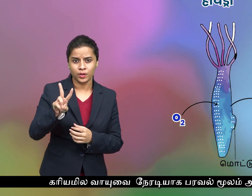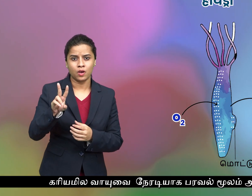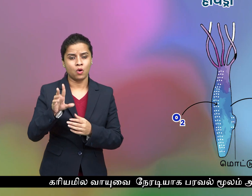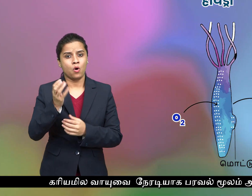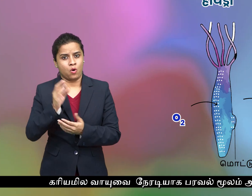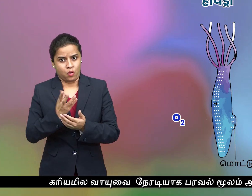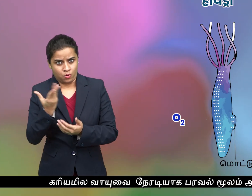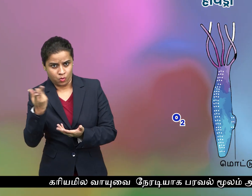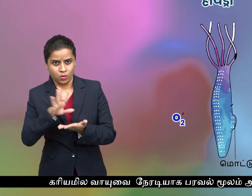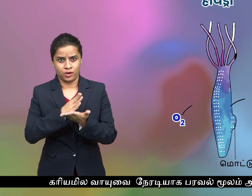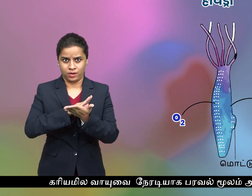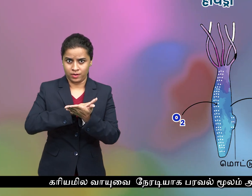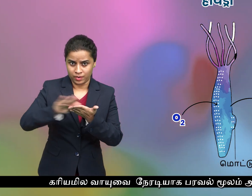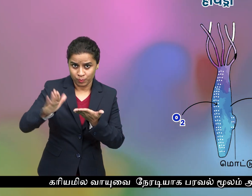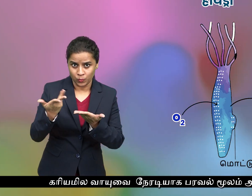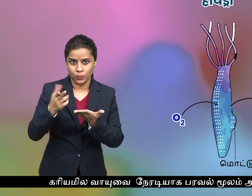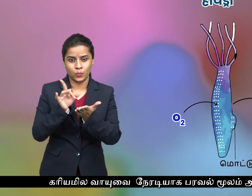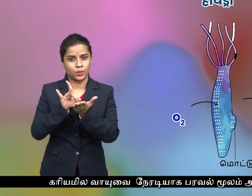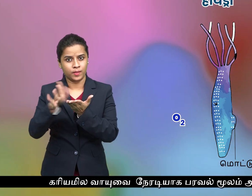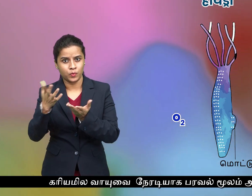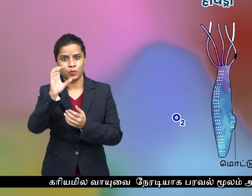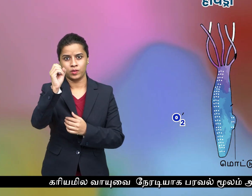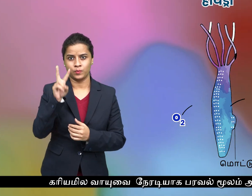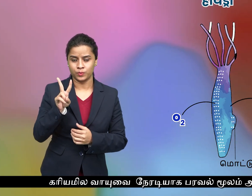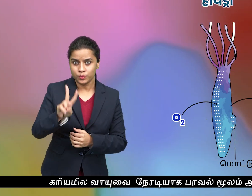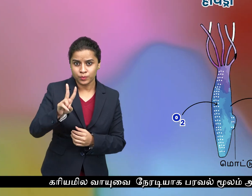வாயுவை நேரடியாக பரவல் மூலம் அகற்றுகின்றன.